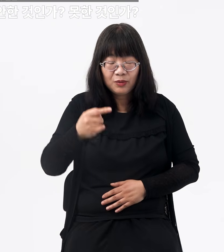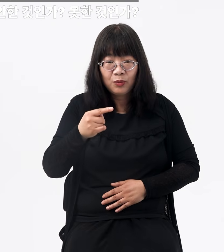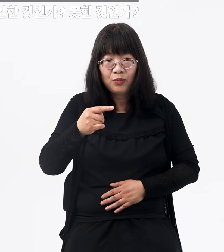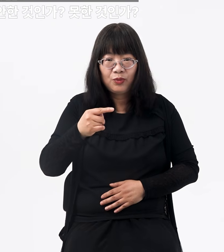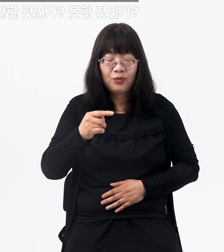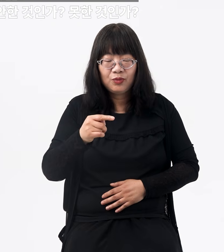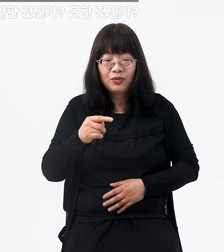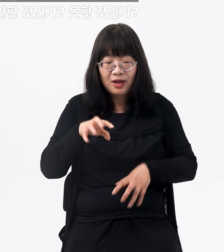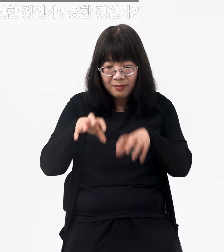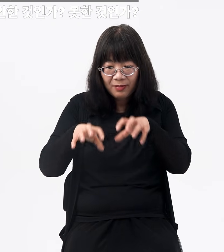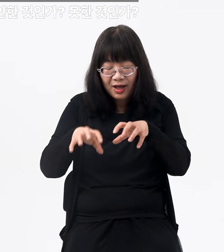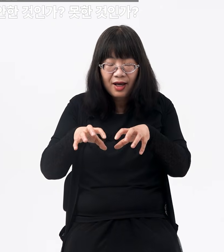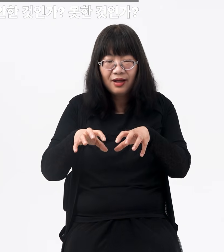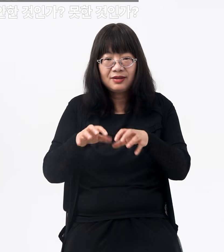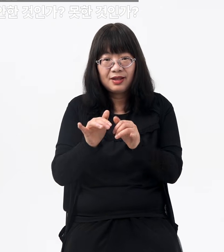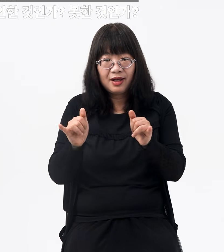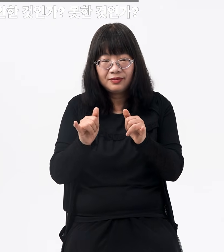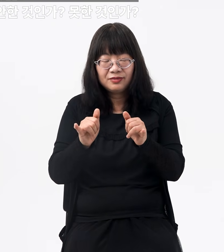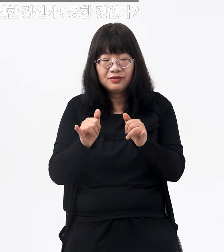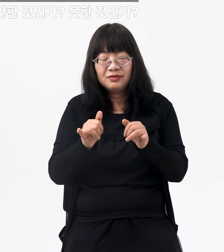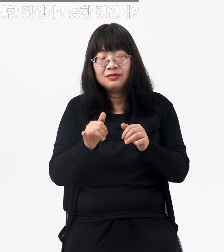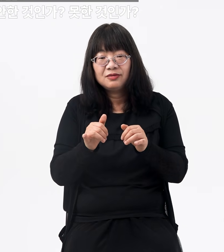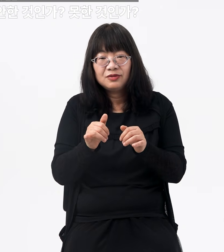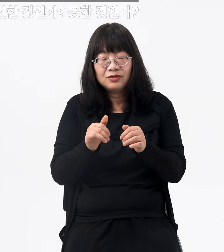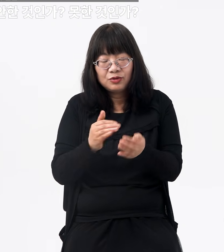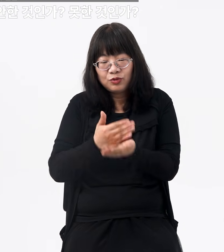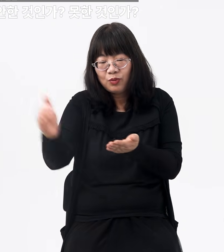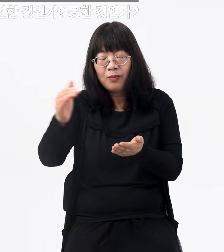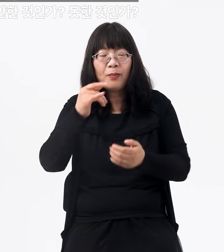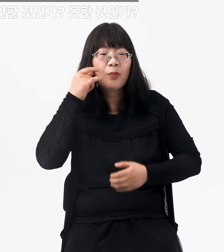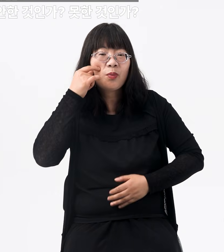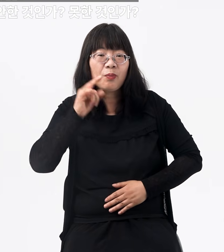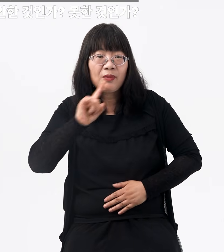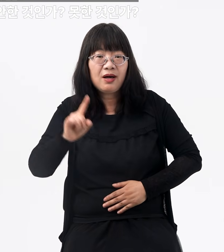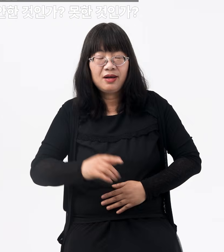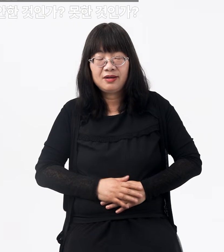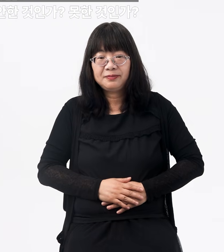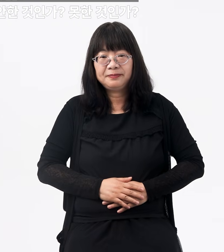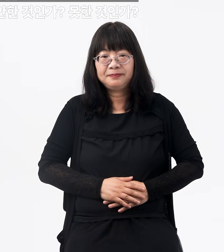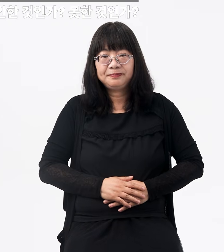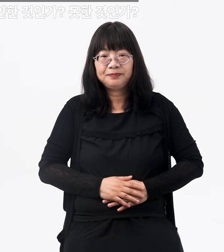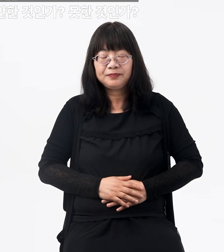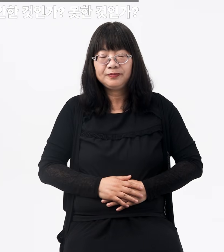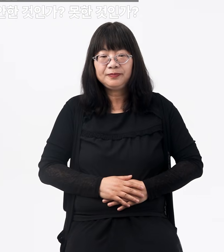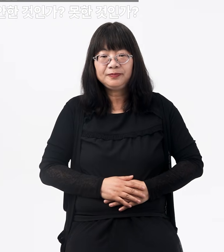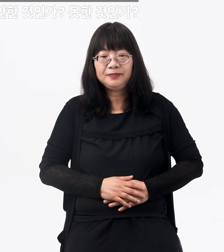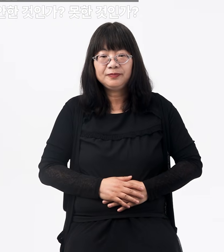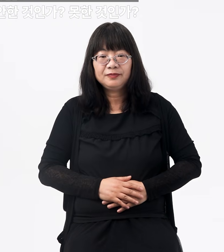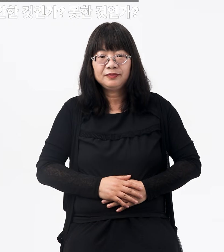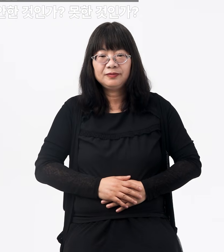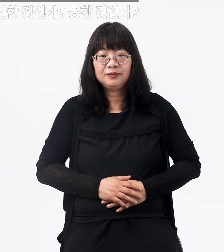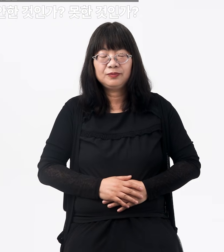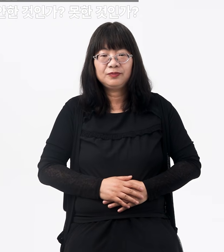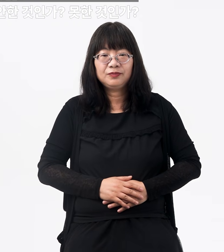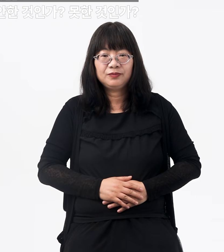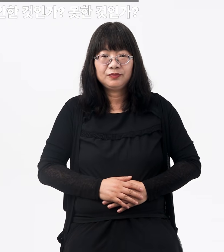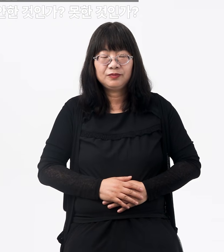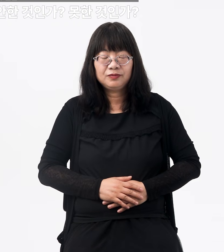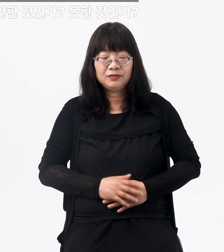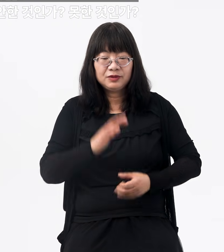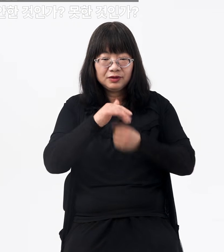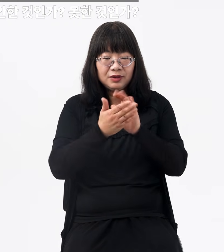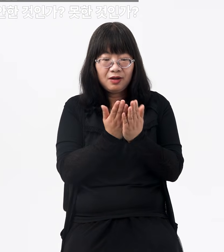못하며, 이렇게 시작이 돼요. 자, 여러분, 여기 이제 우리 개역개정의 번역 성경을